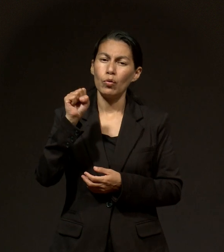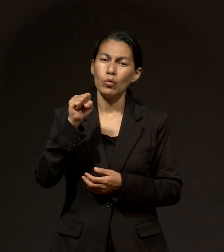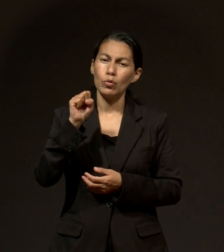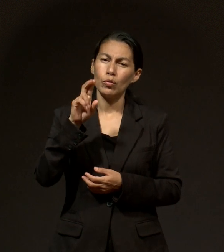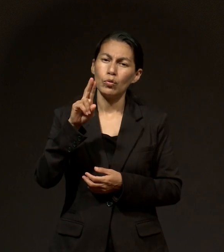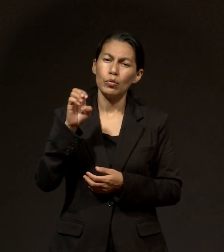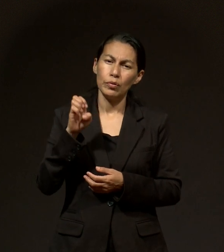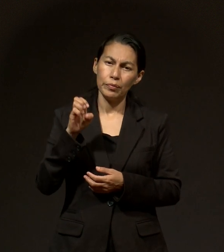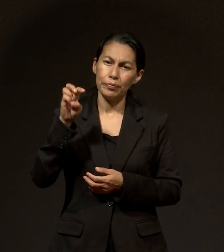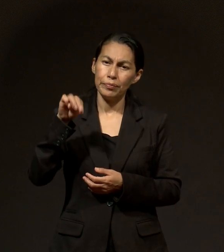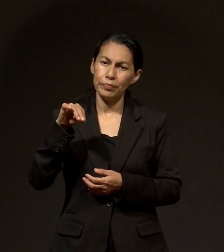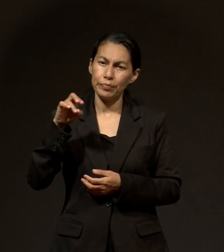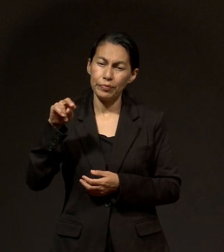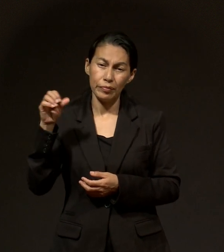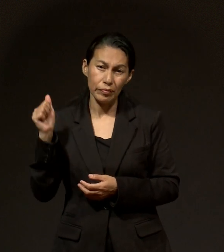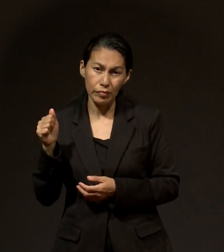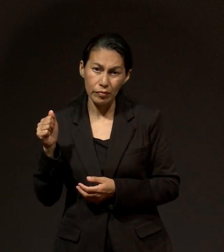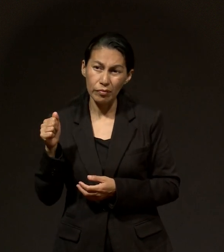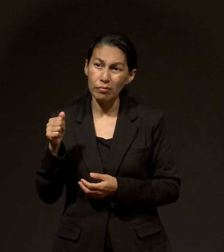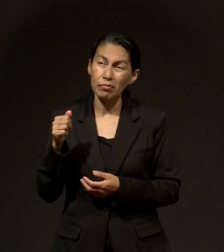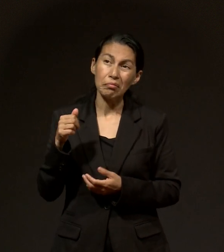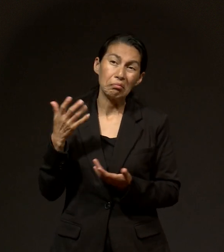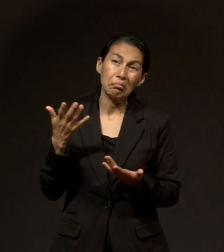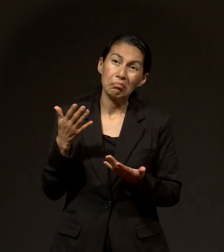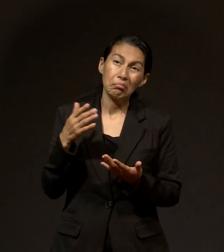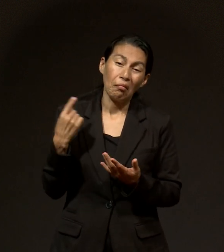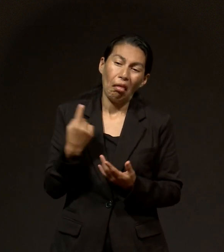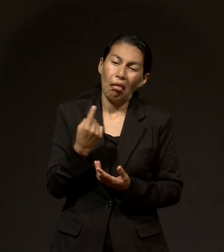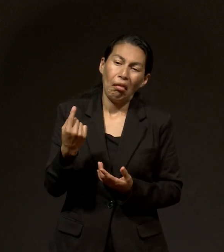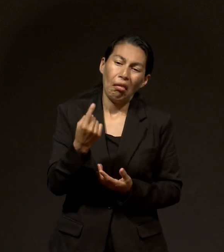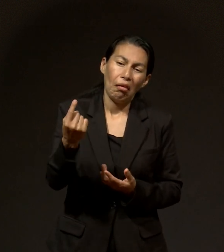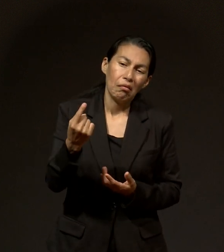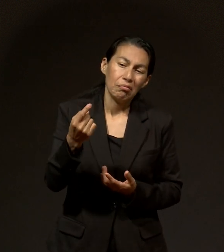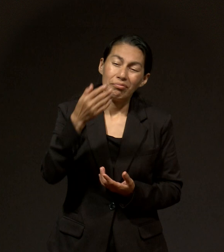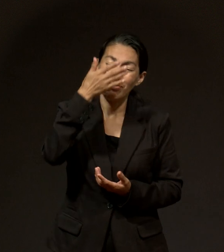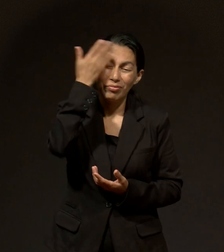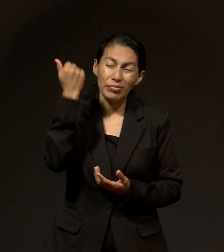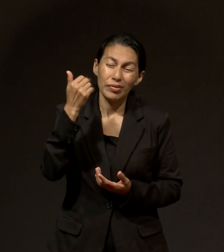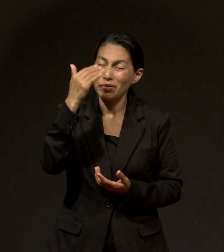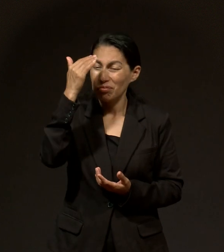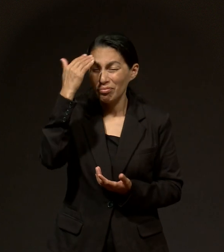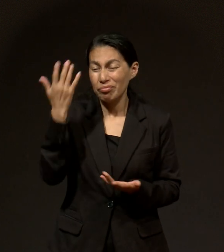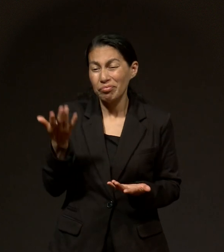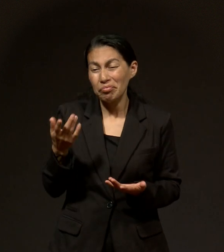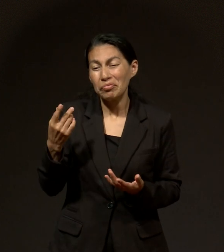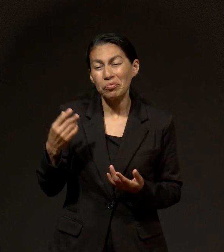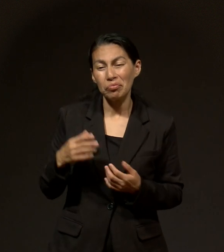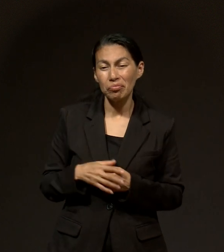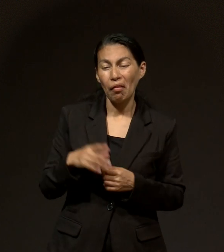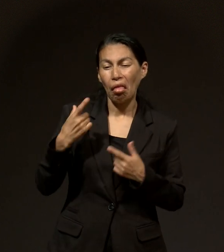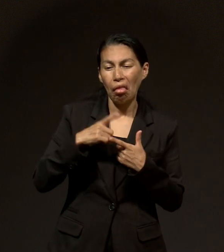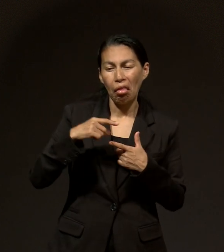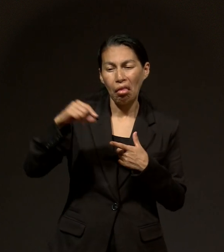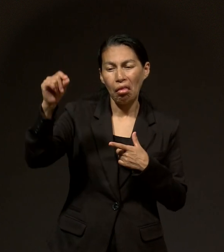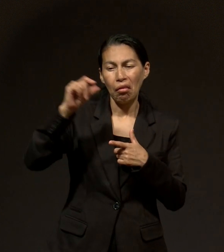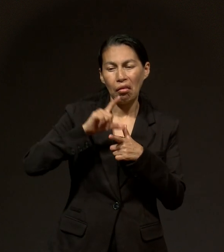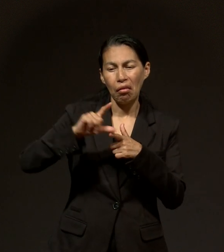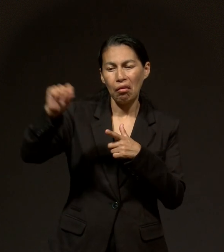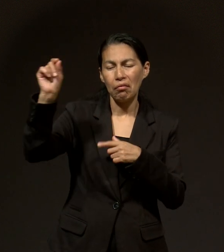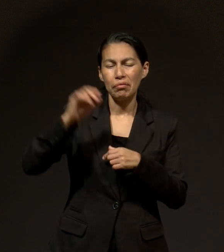anda Fuera de casa Y no sé Nada de él Dios le bendiga Es duro Beatriz